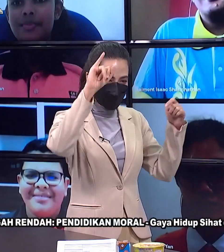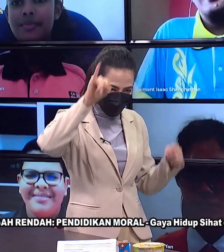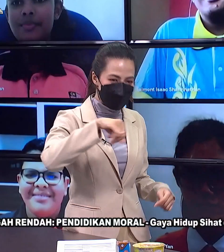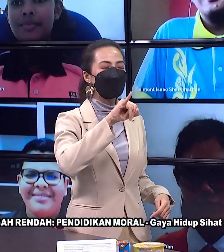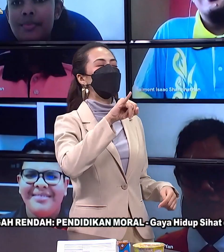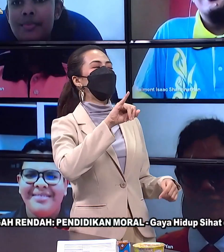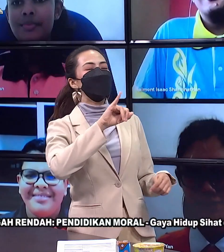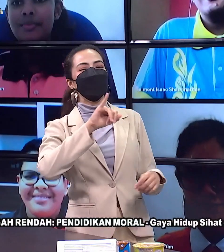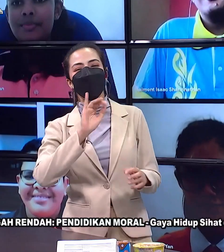Mahu tahu juga. Ya.